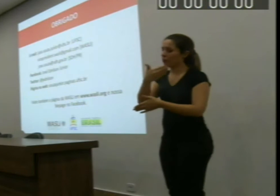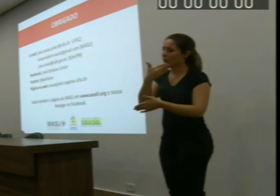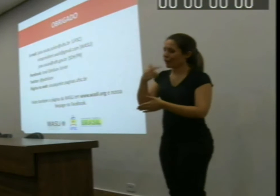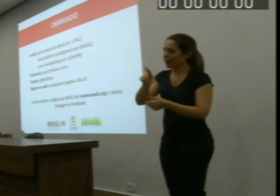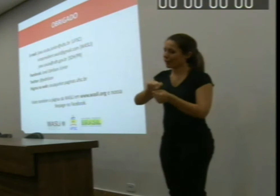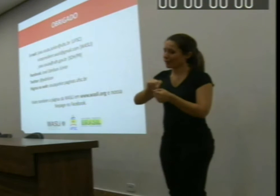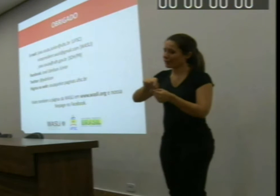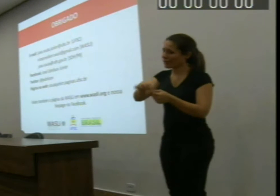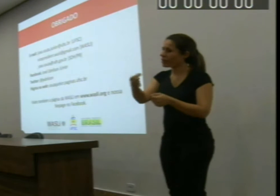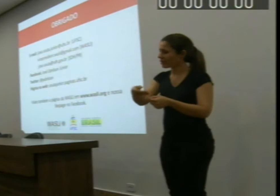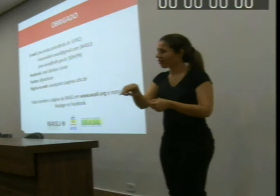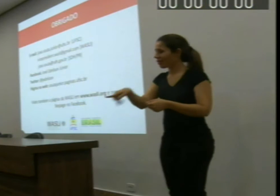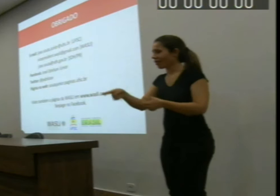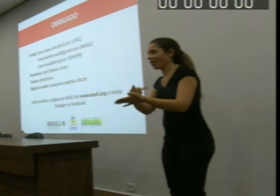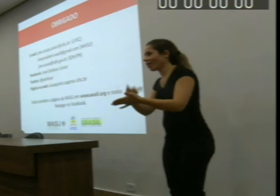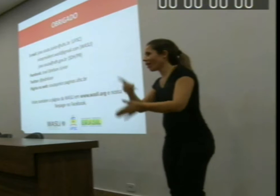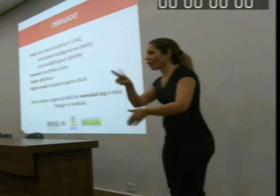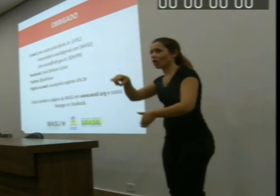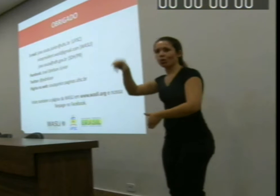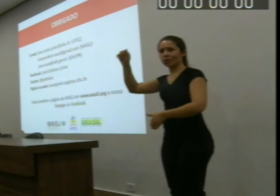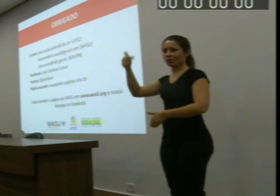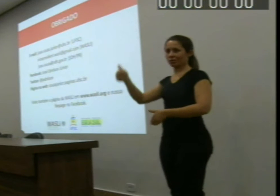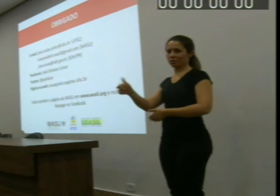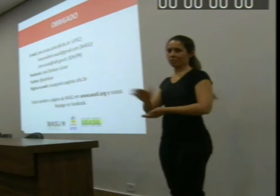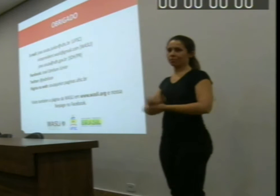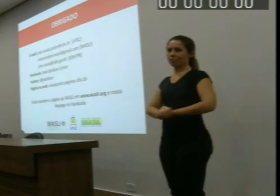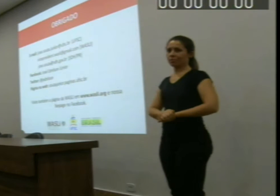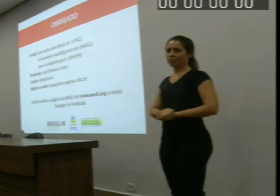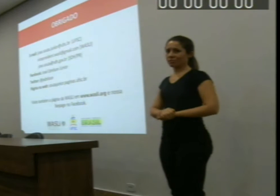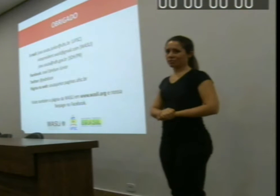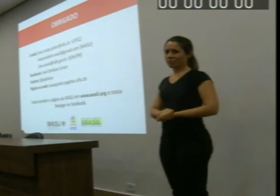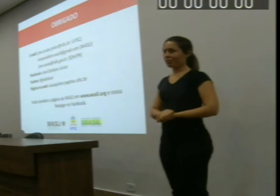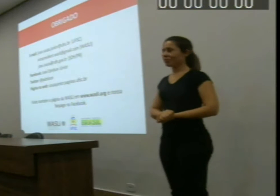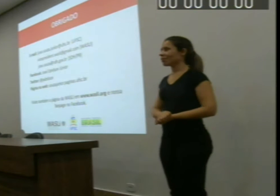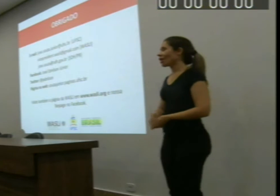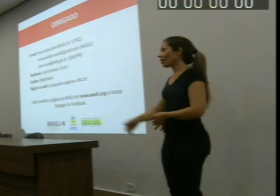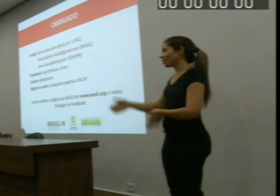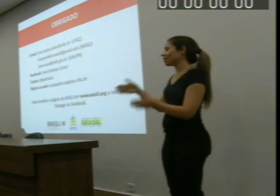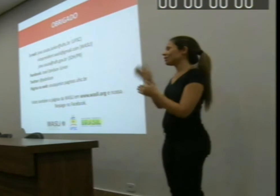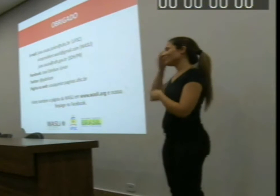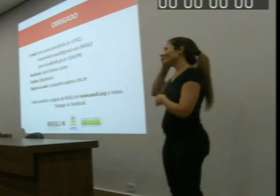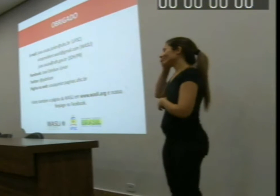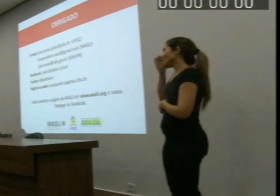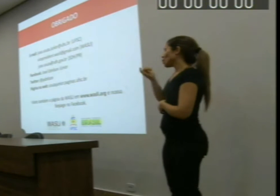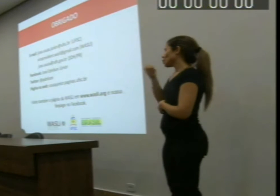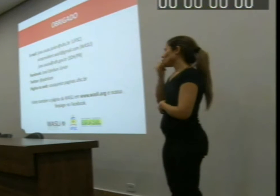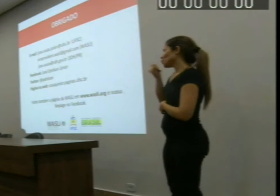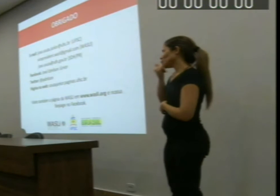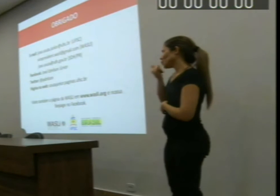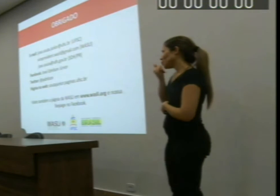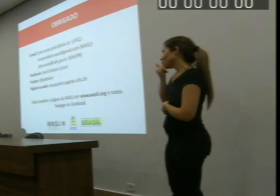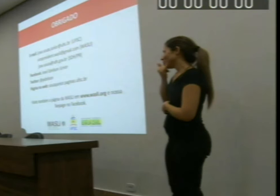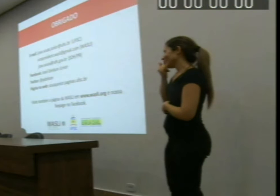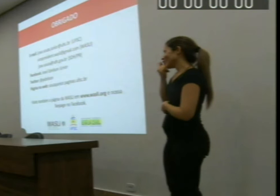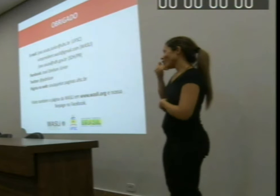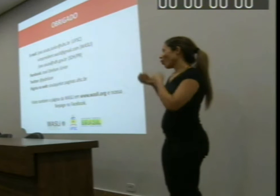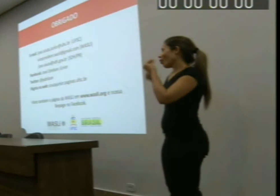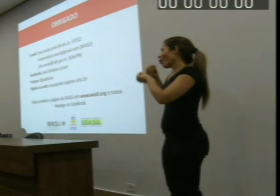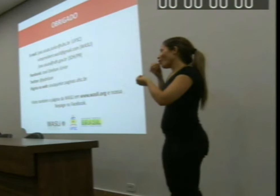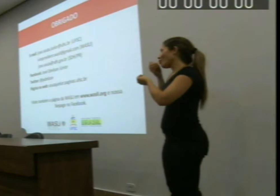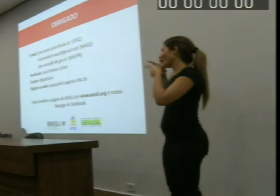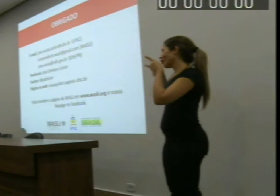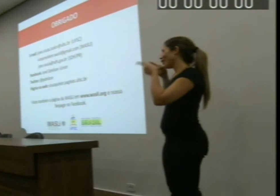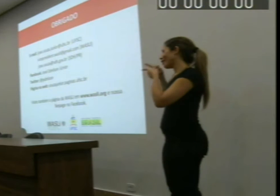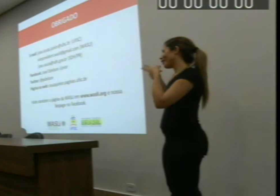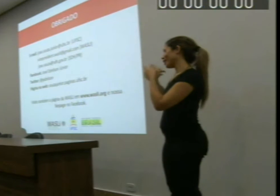Y só isso né entendi até vou vou pedir desculpa porque a forma a qual eu perguntei porque realmente